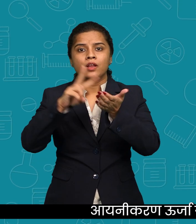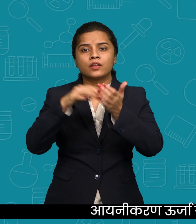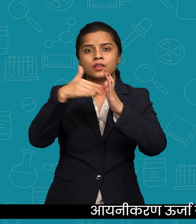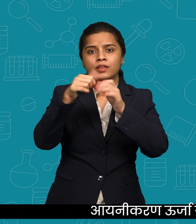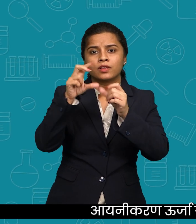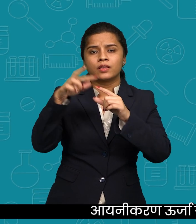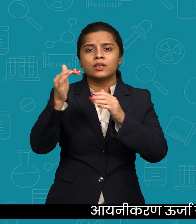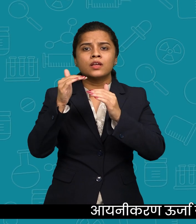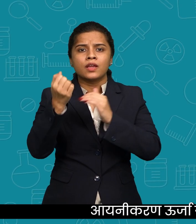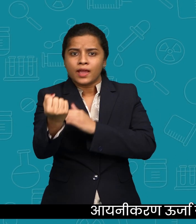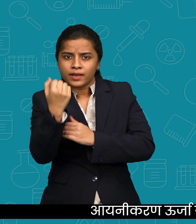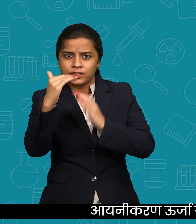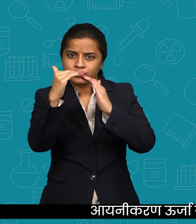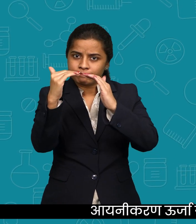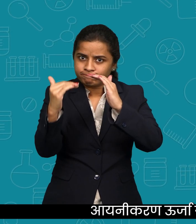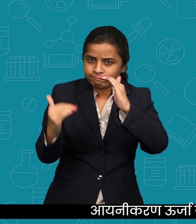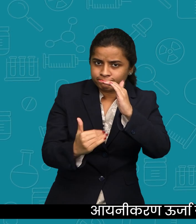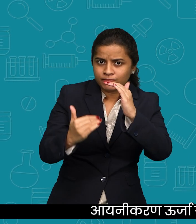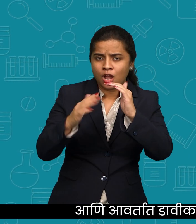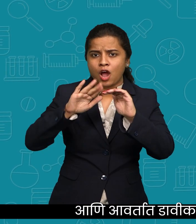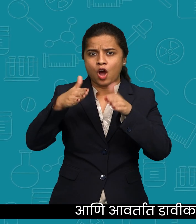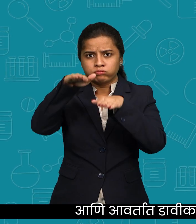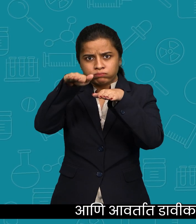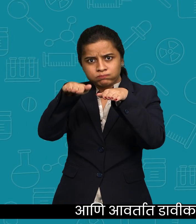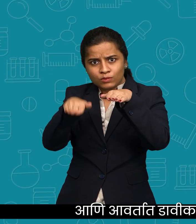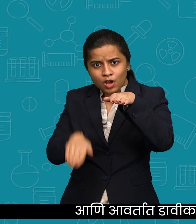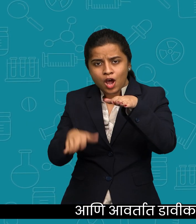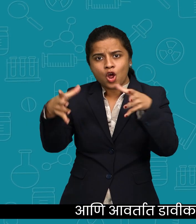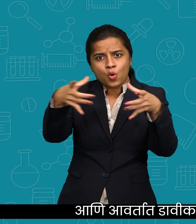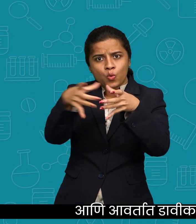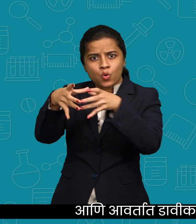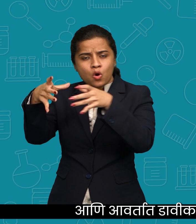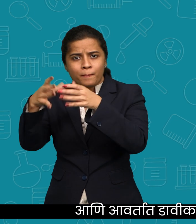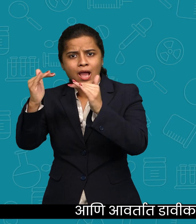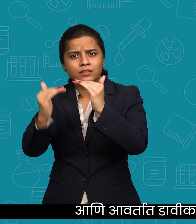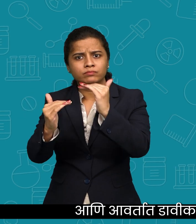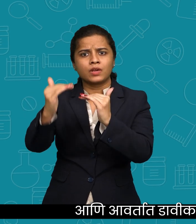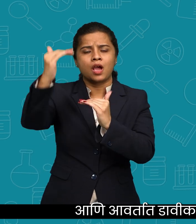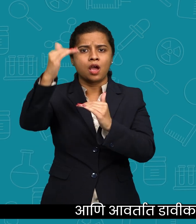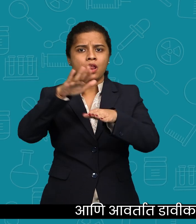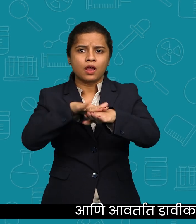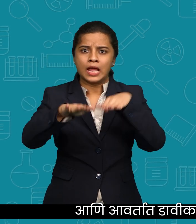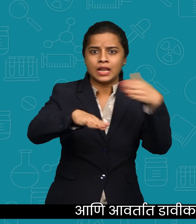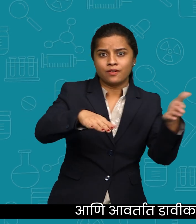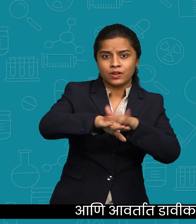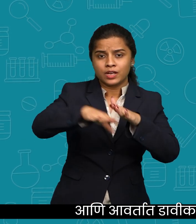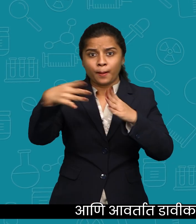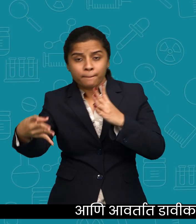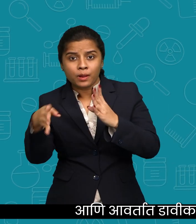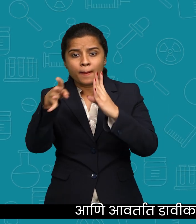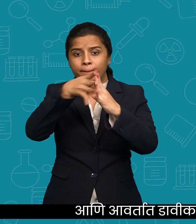आयनीकरण ऊर्जा गटात वरून खाली जाताना कमी होते आणि आवर्तात डावीकडून उजवीकडे जाताना सामान्यतः